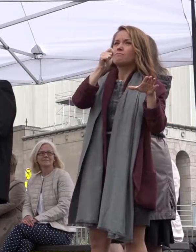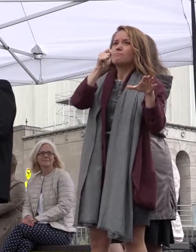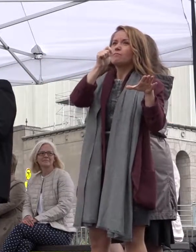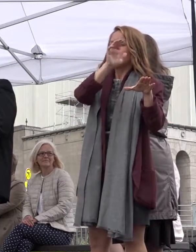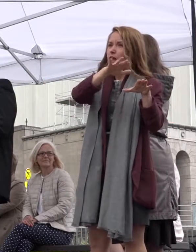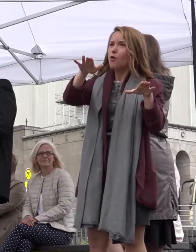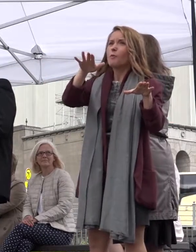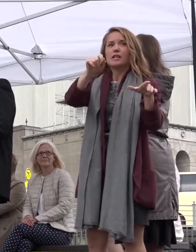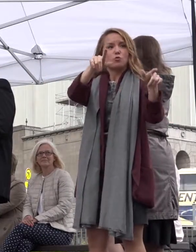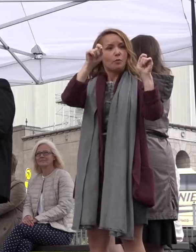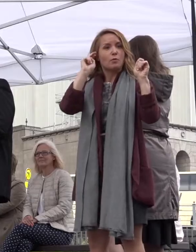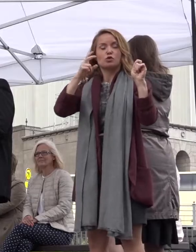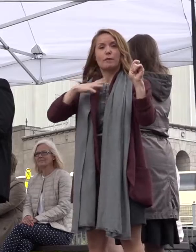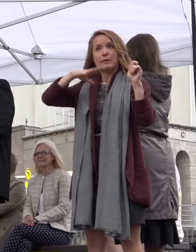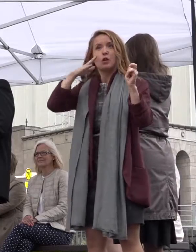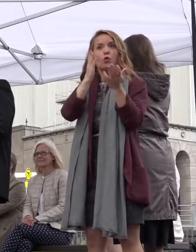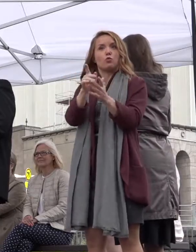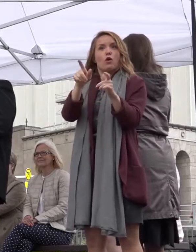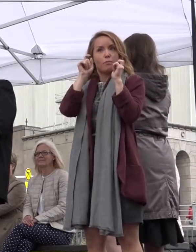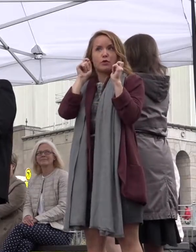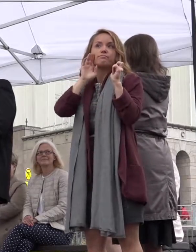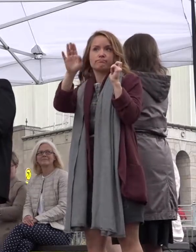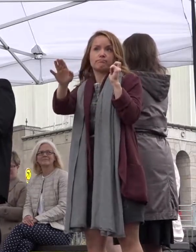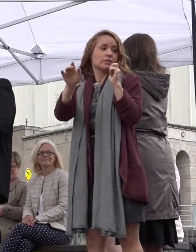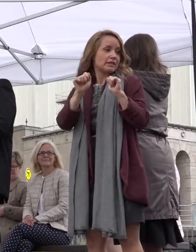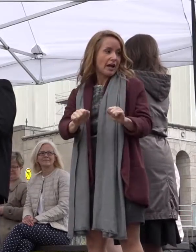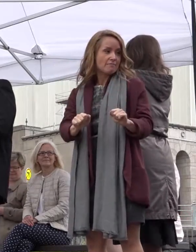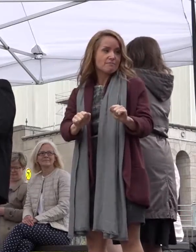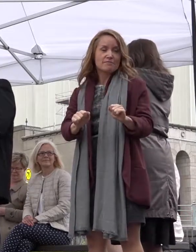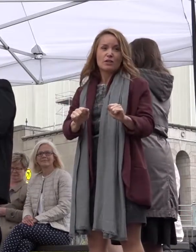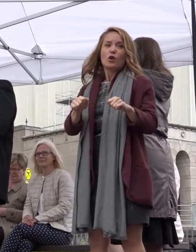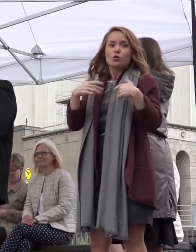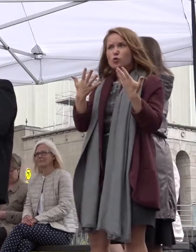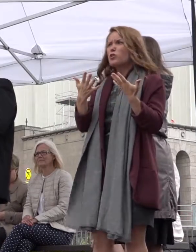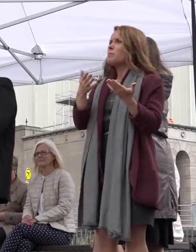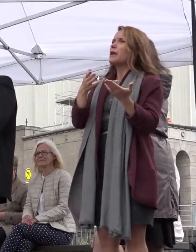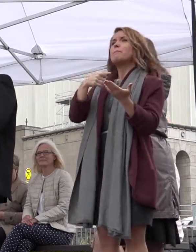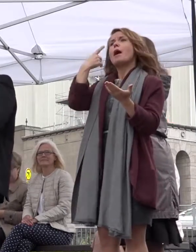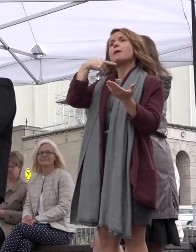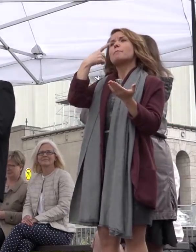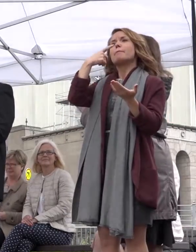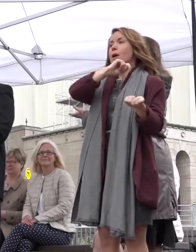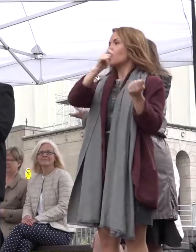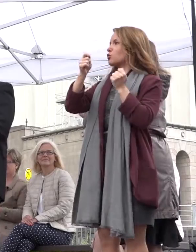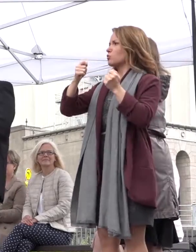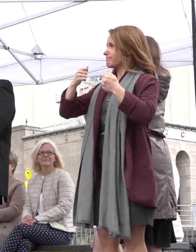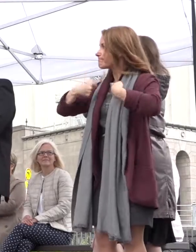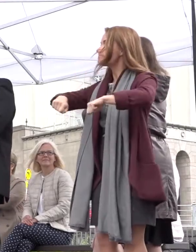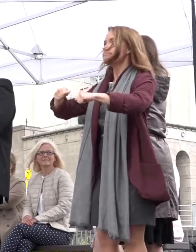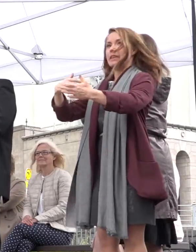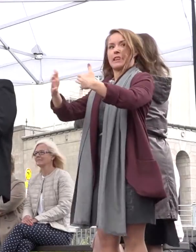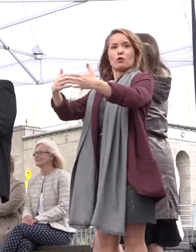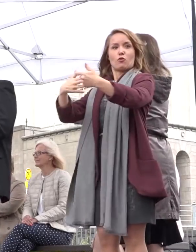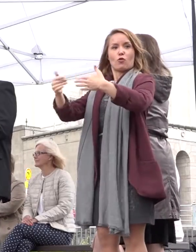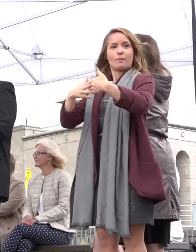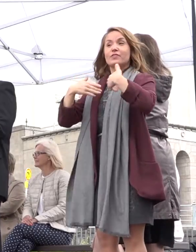huomioimista, että ottavat vammaisten ihmisten oikeudet huomioon. Nyt on siirryttävä sanoista tekoihin. Ensinnäkin meillä Invalidiliitossa on